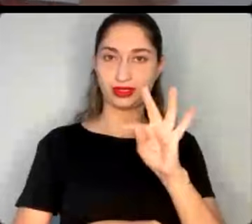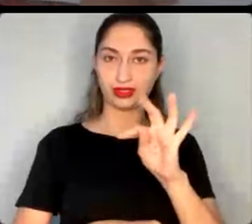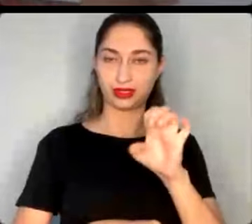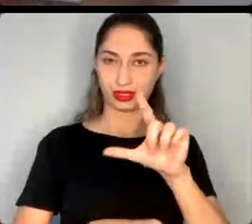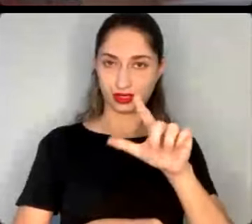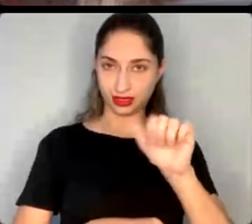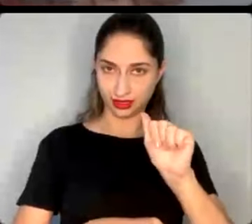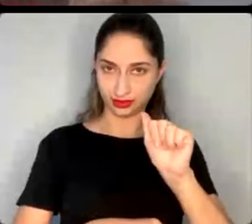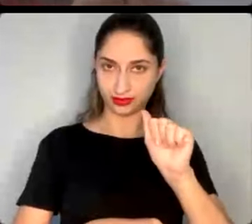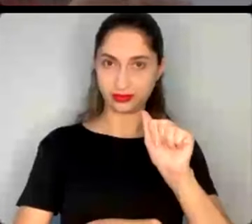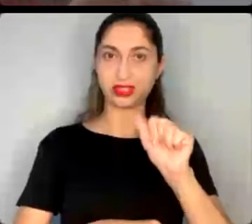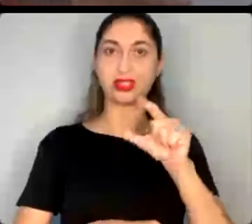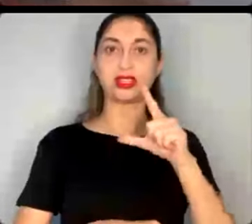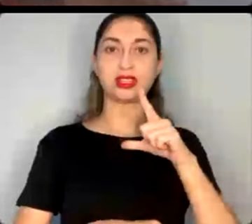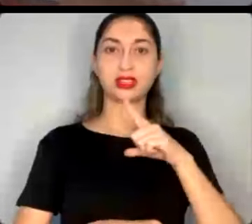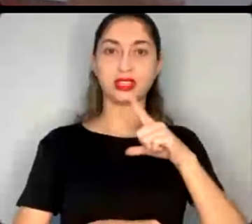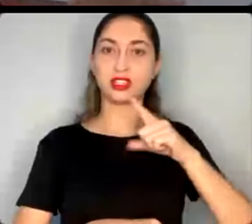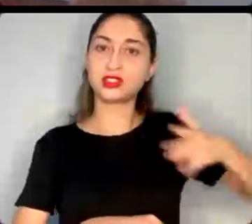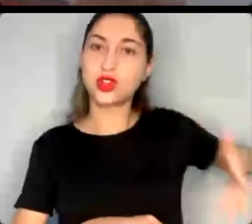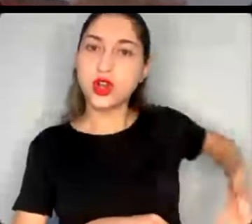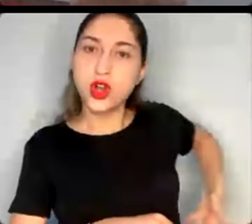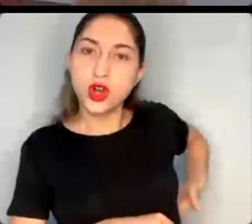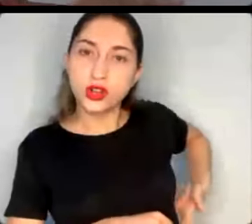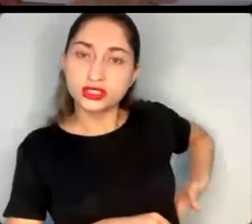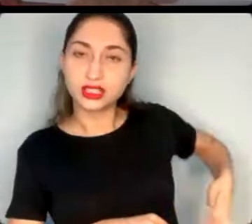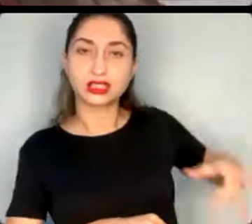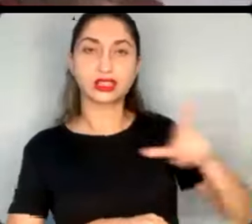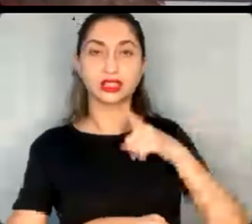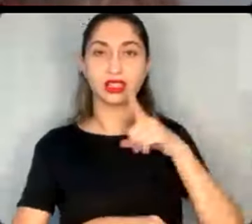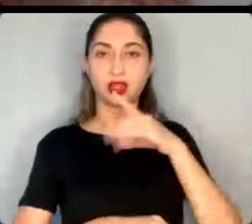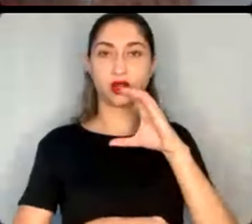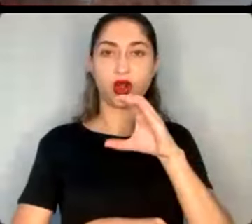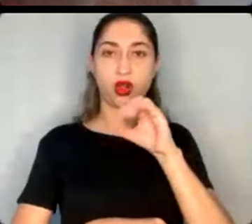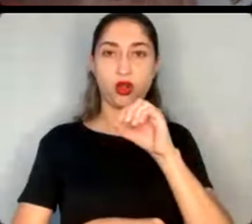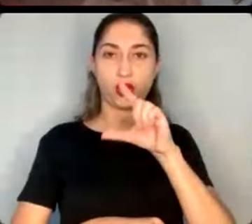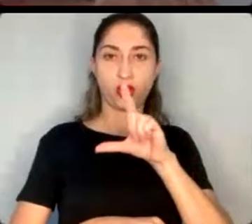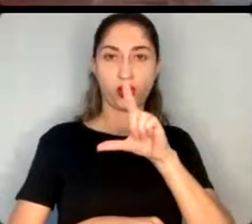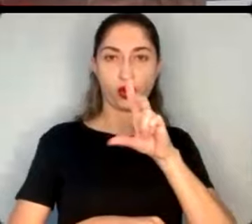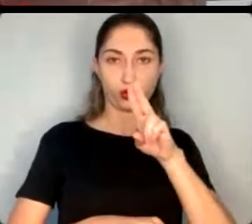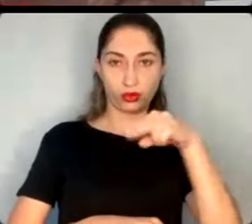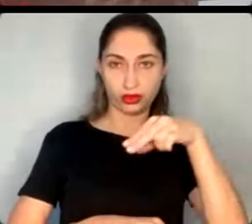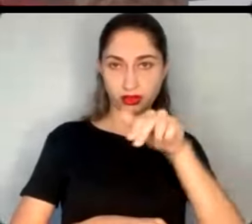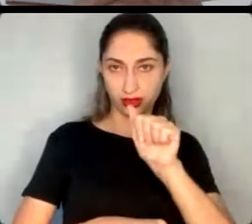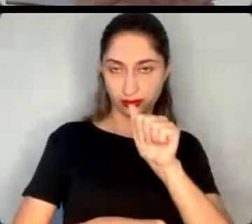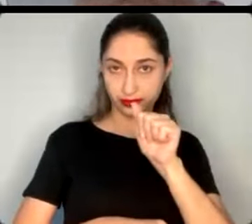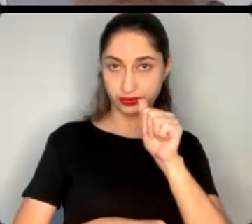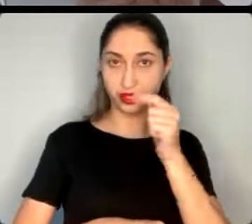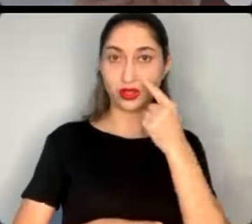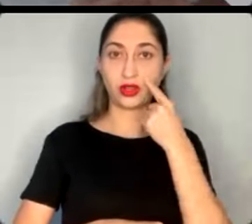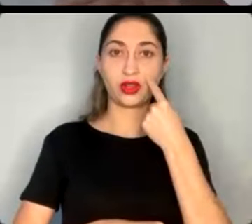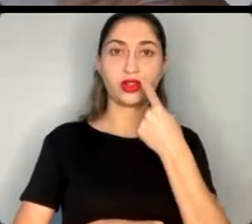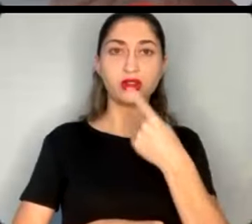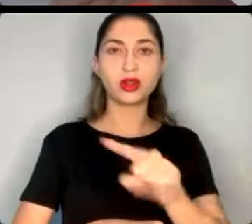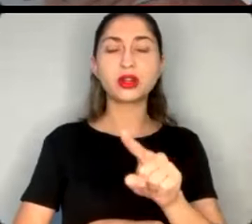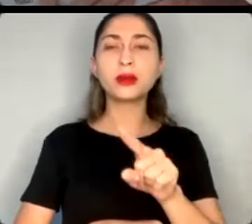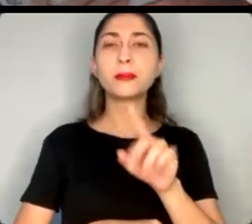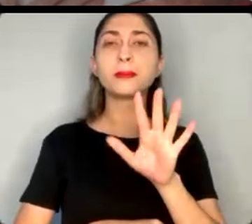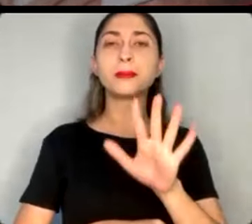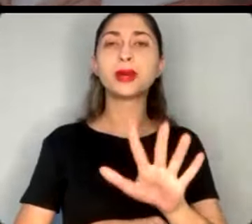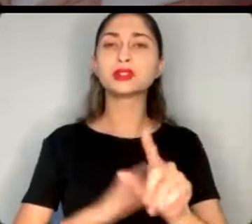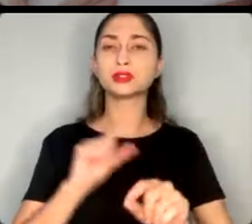externo, e de costas a gente tem a coluna. Então, o que esse ateliê vai